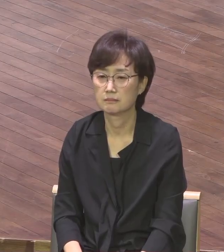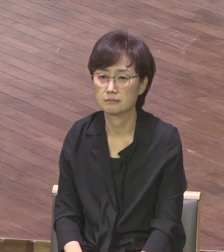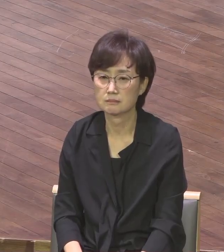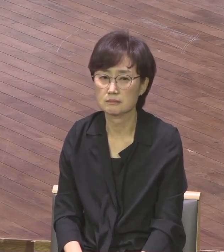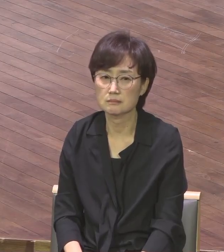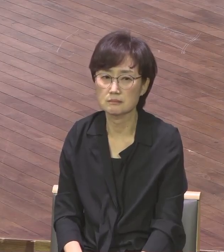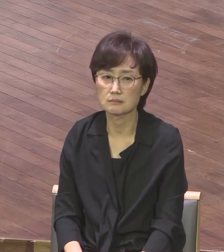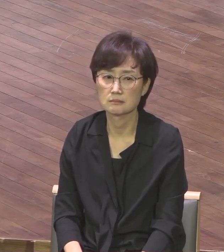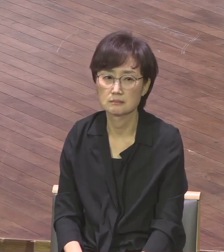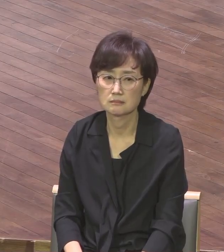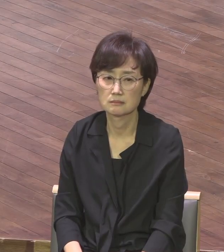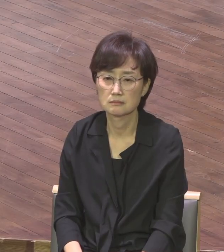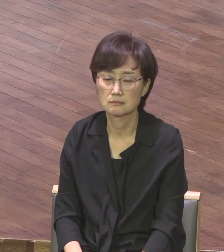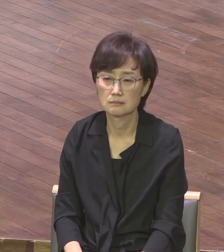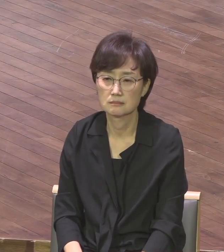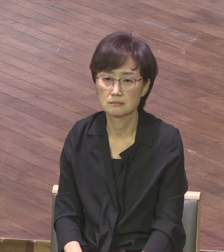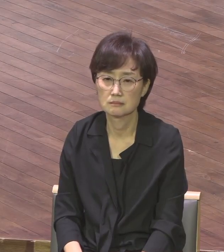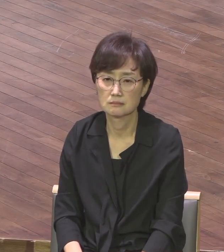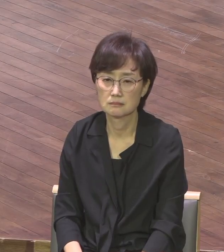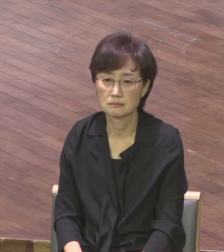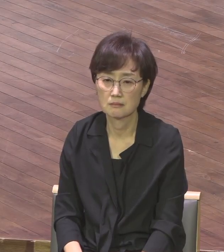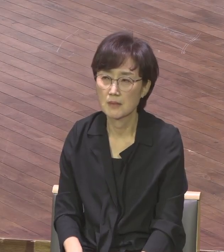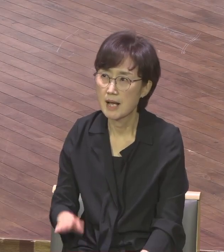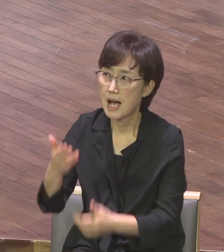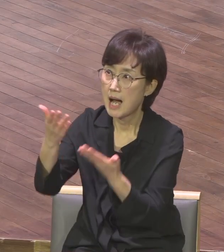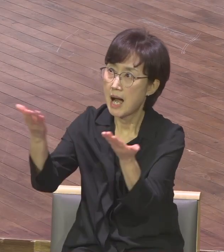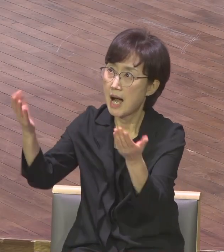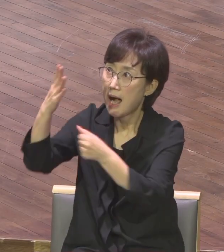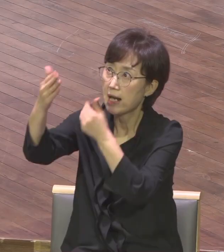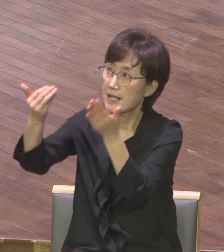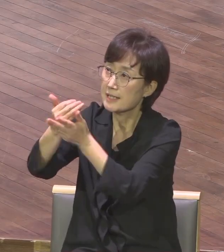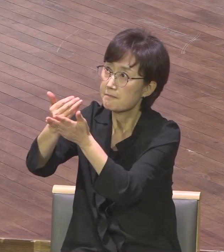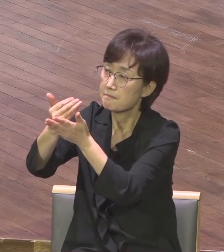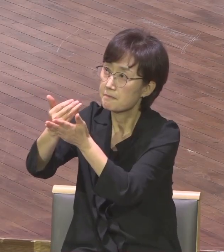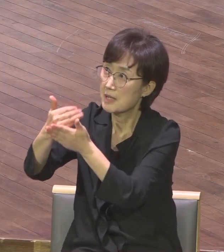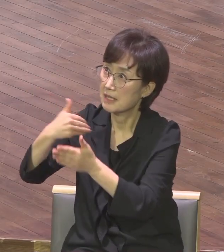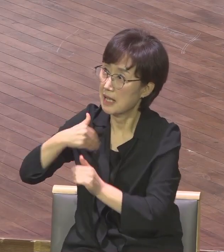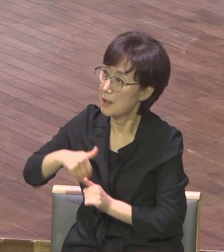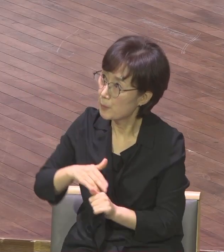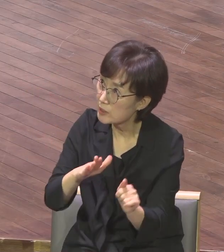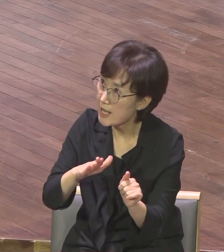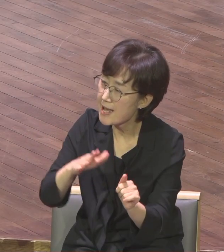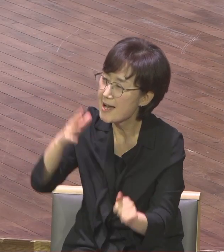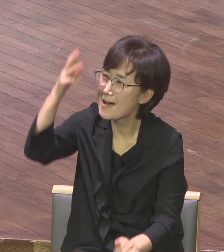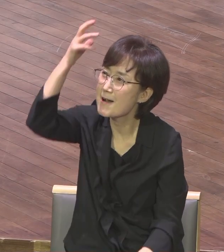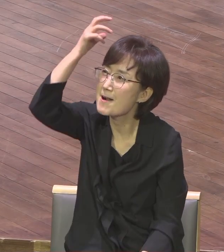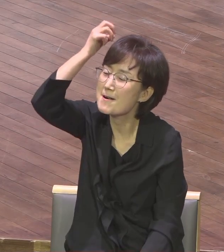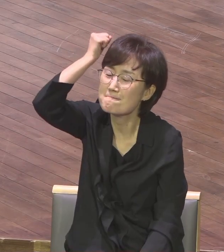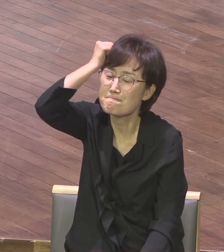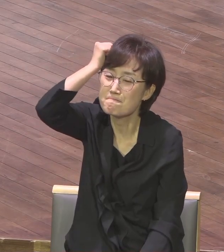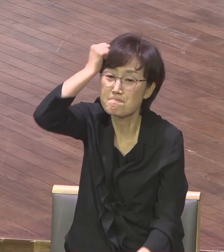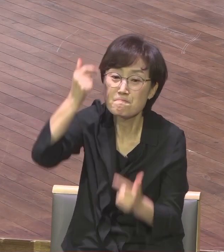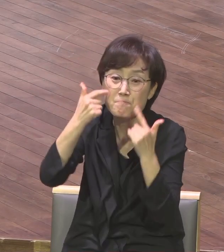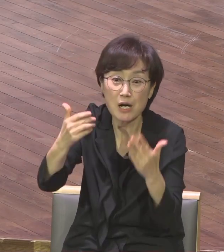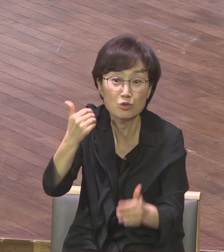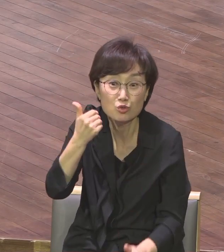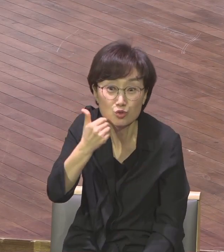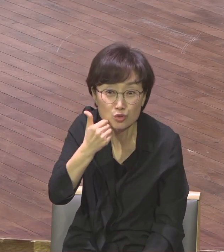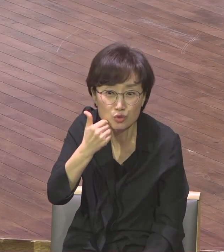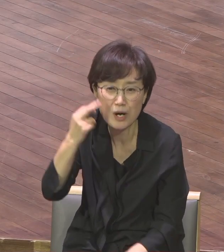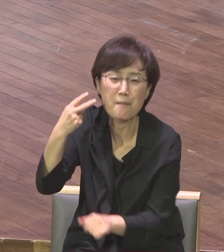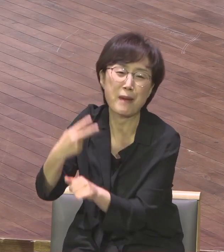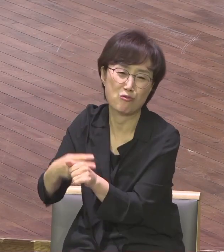것이다. 이런 사명적 정체성을 가장 확실하게 가지고 있던 사람이 바로 누굽니까? 사도